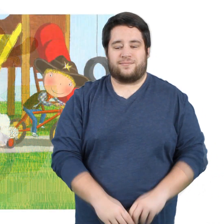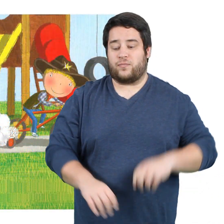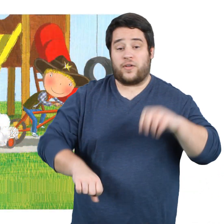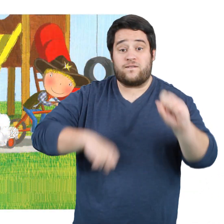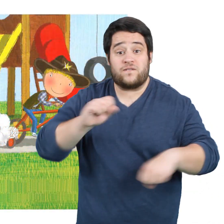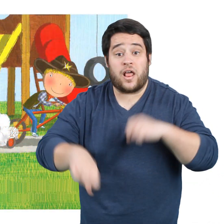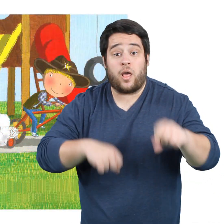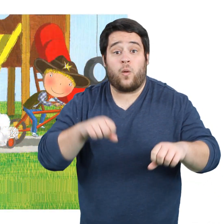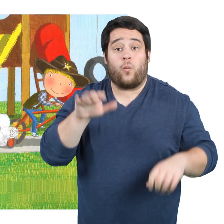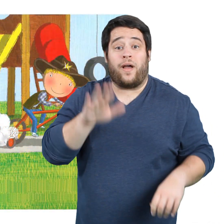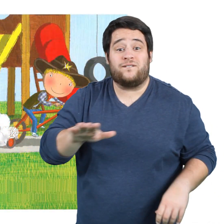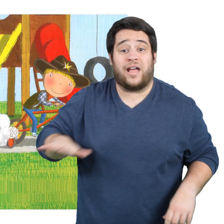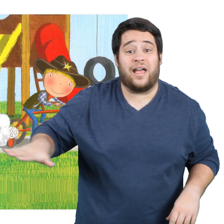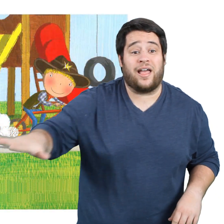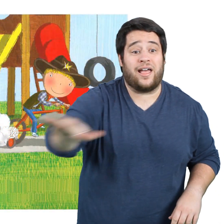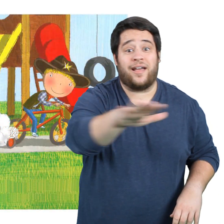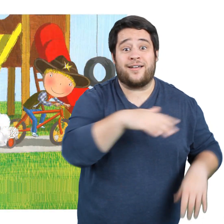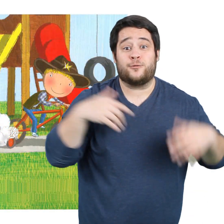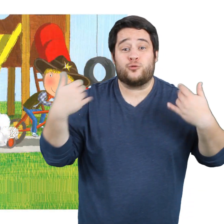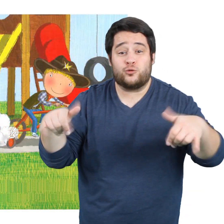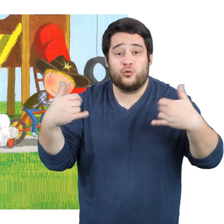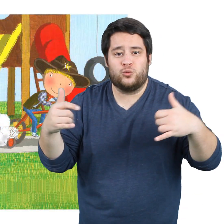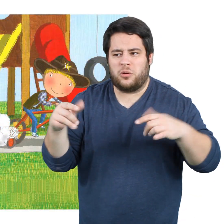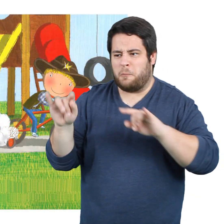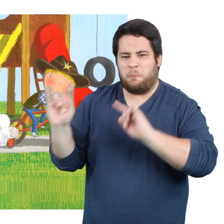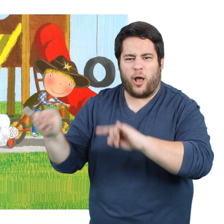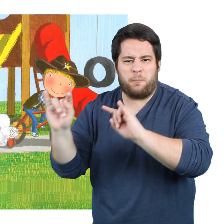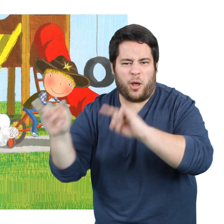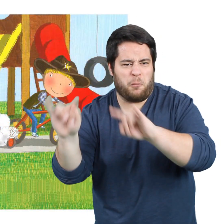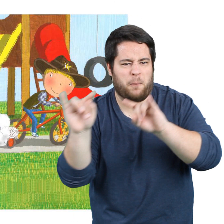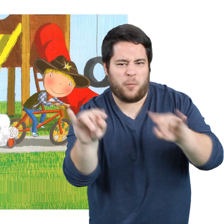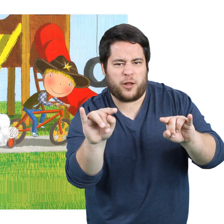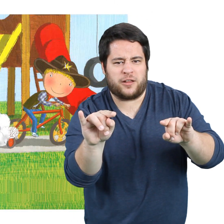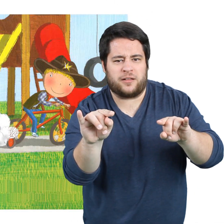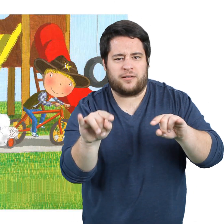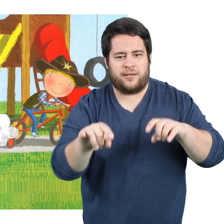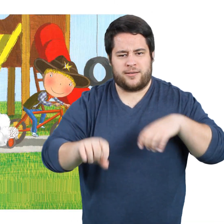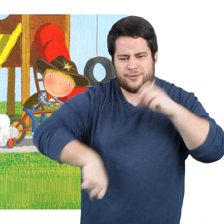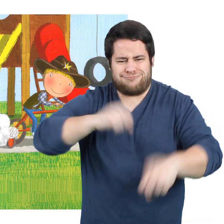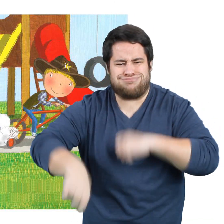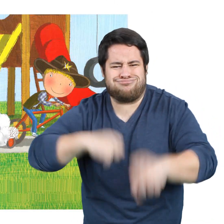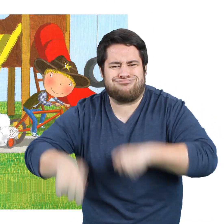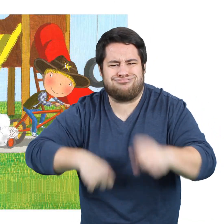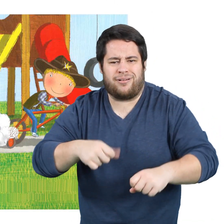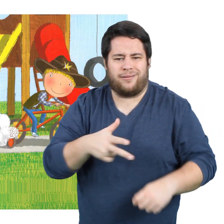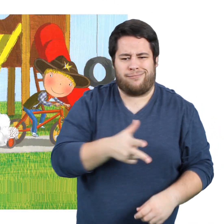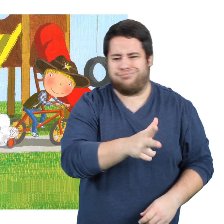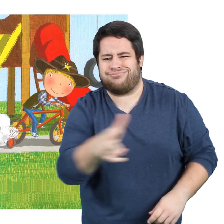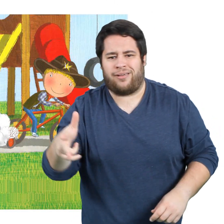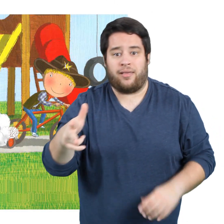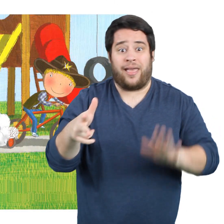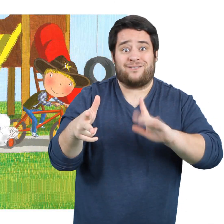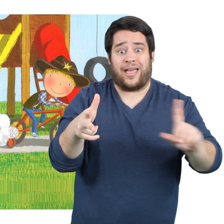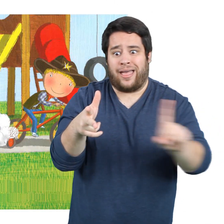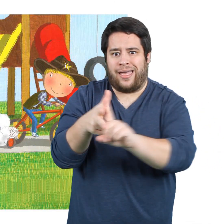Il se moquait imprudemment des autres enfants qui étaient en train de jouer. Il